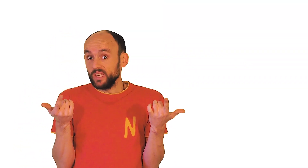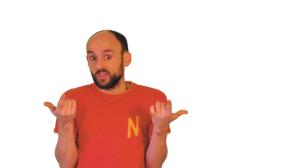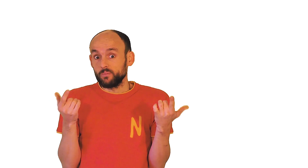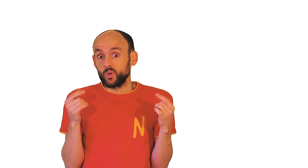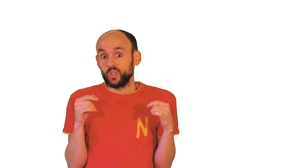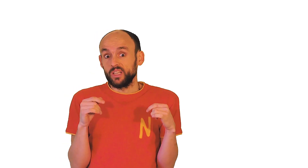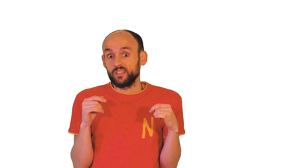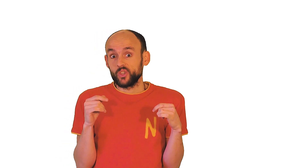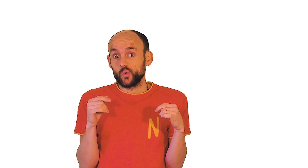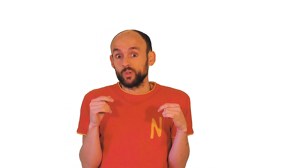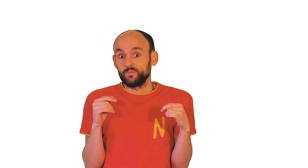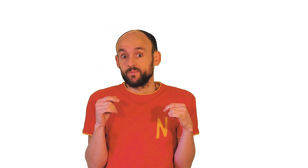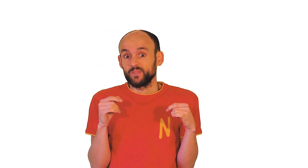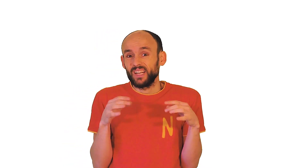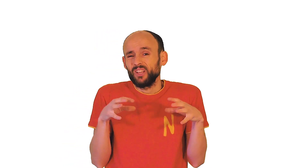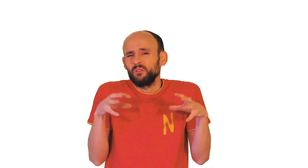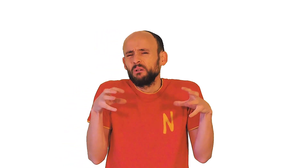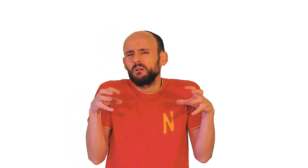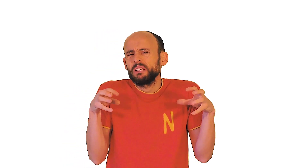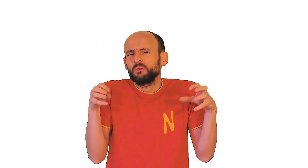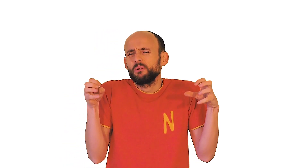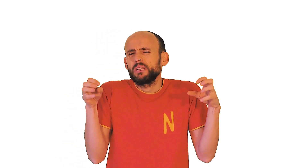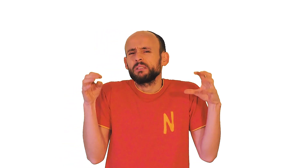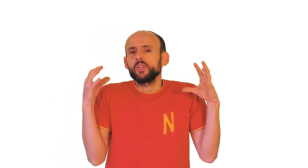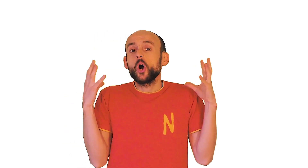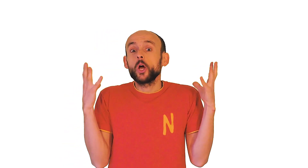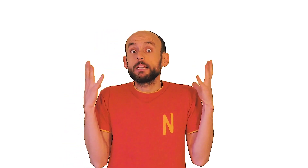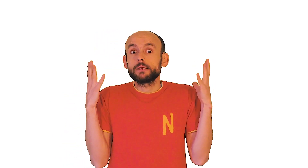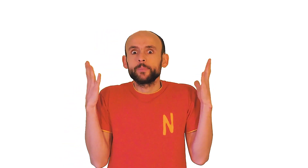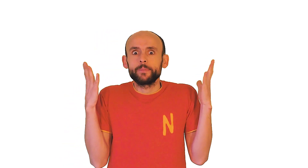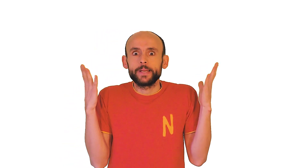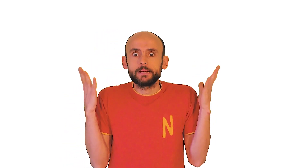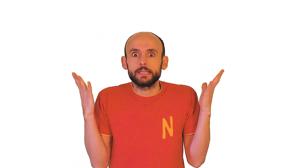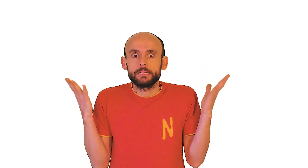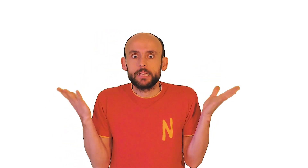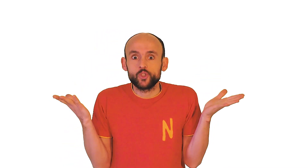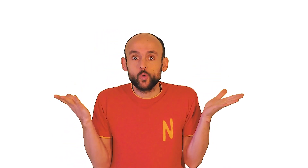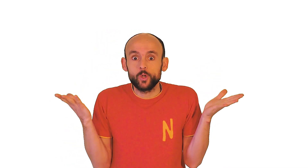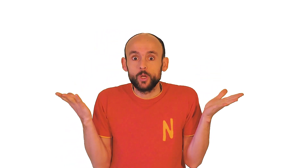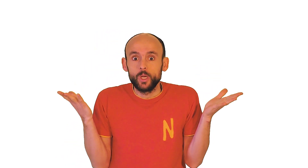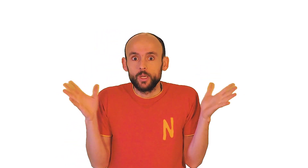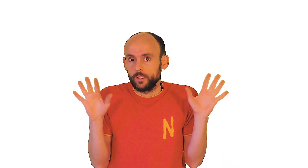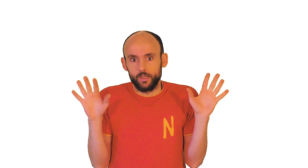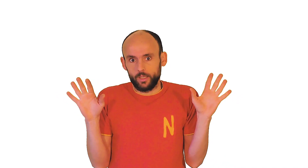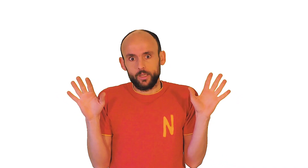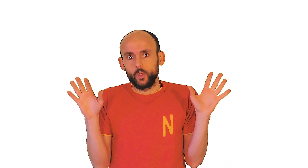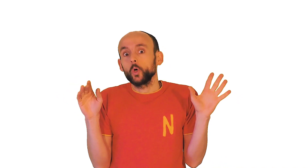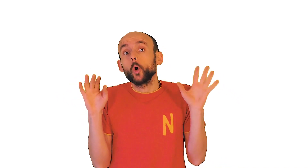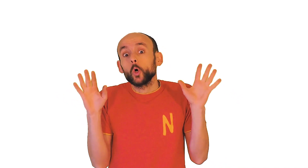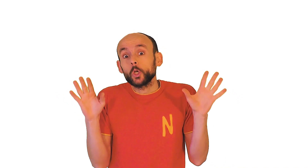mismo con el desayuno. Tardaron horas, horas y horas en prepararse el desayuno y les quedó